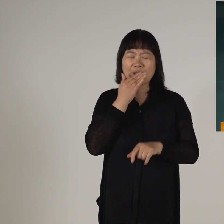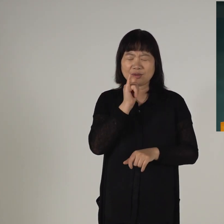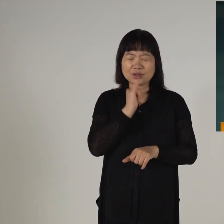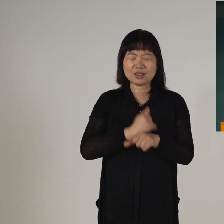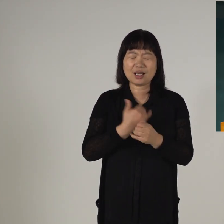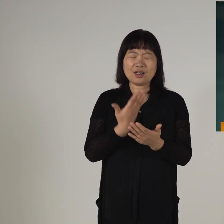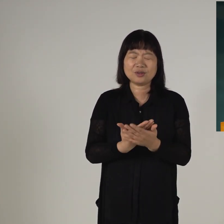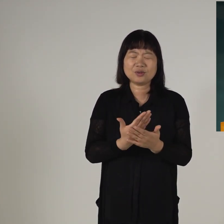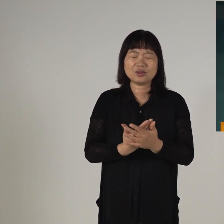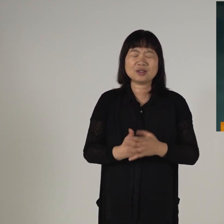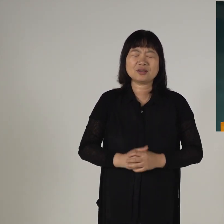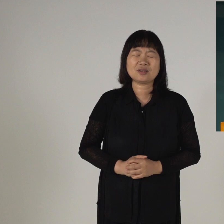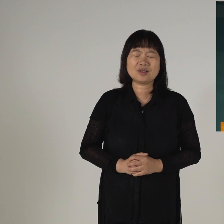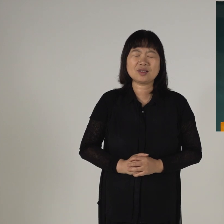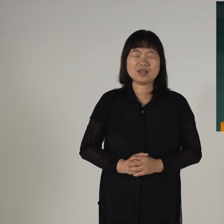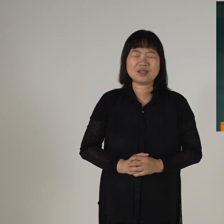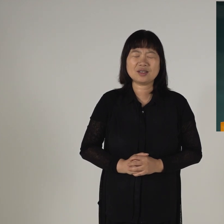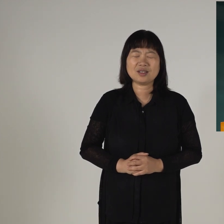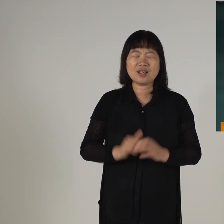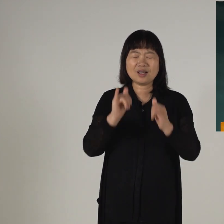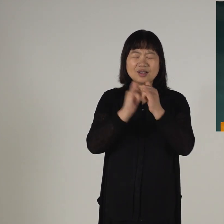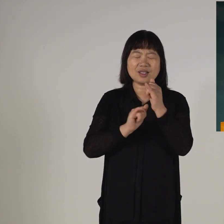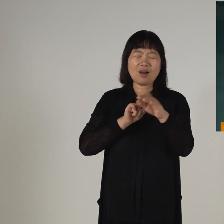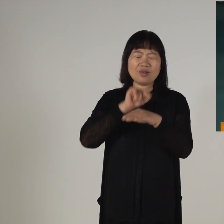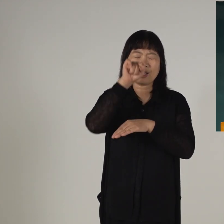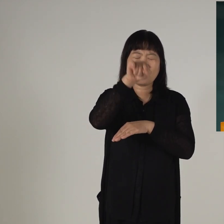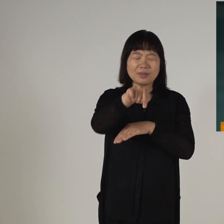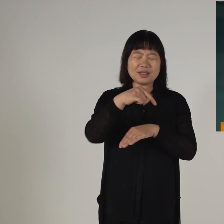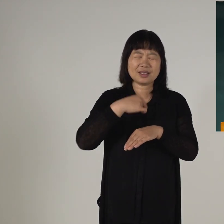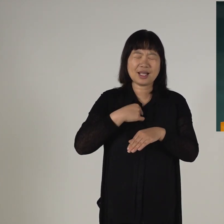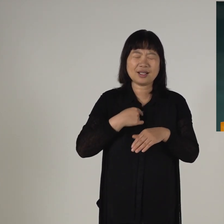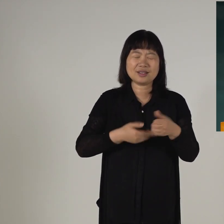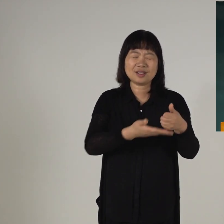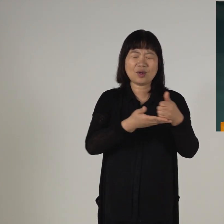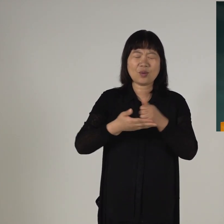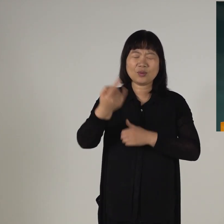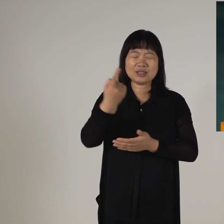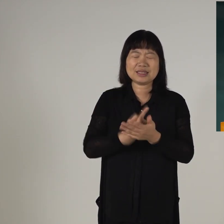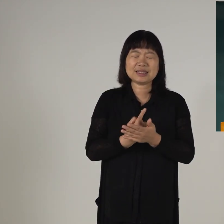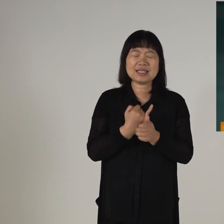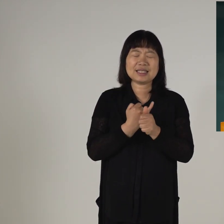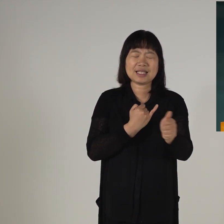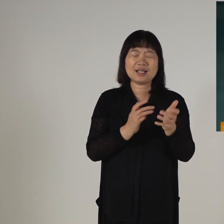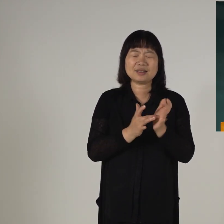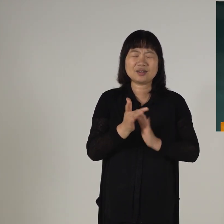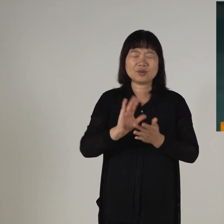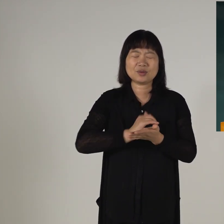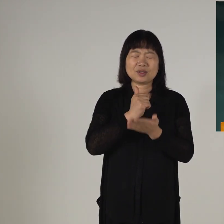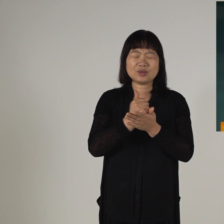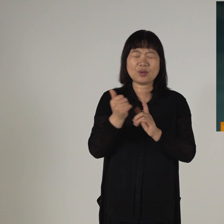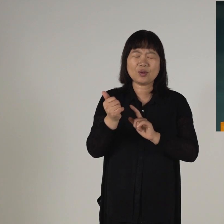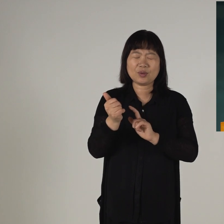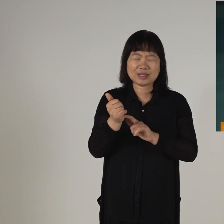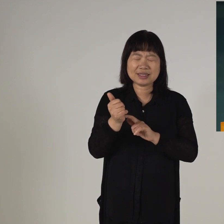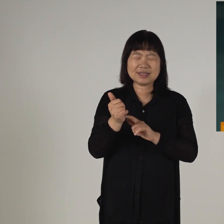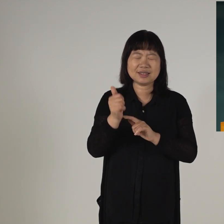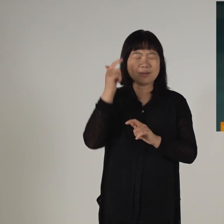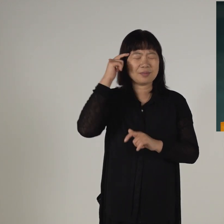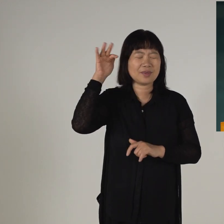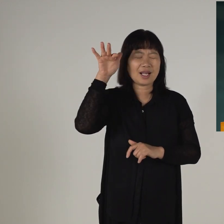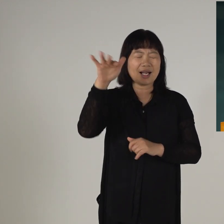하시며 저 역사의 언덕 너머 나를 데리러 오시는 신랑 예수 그리스도를